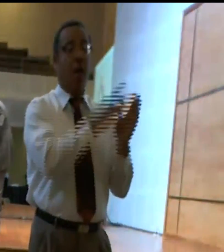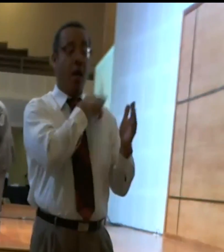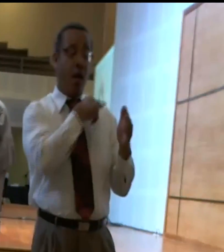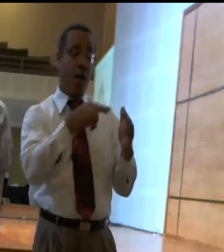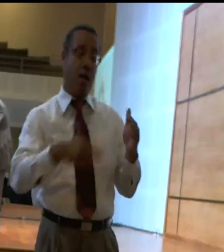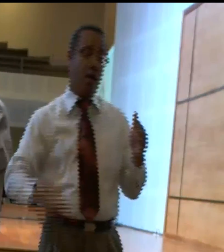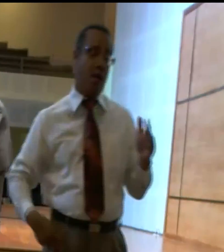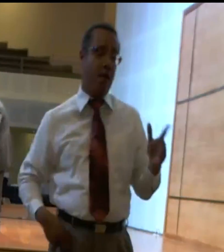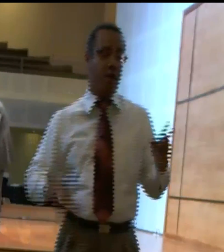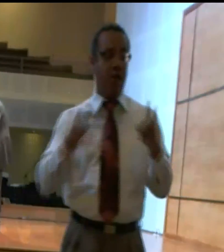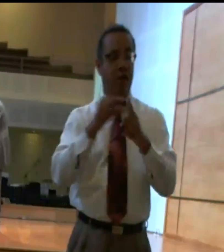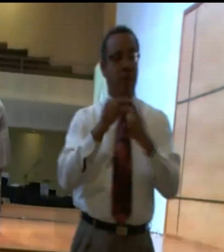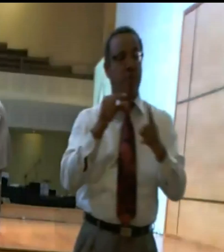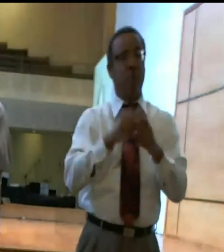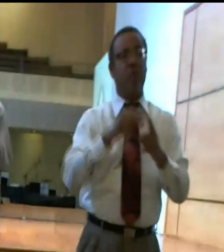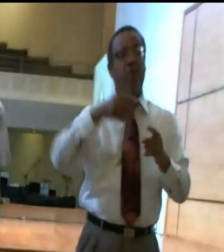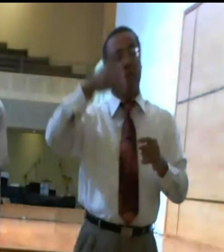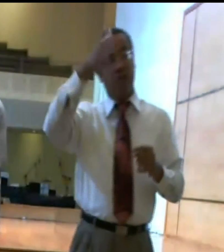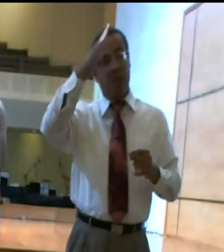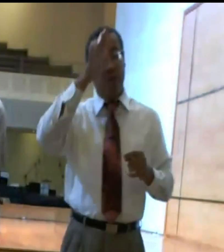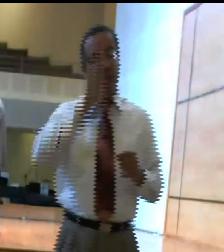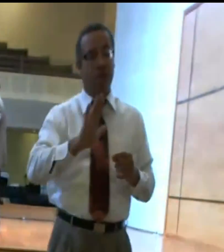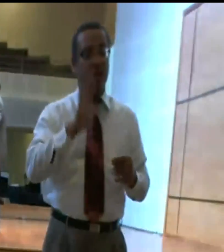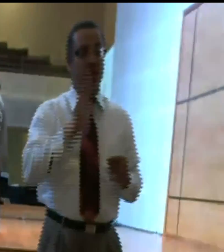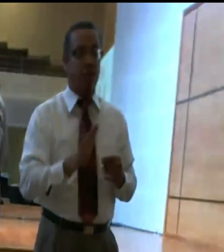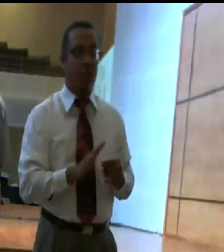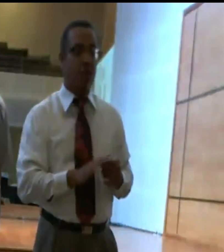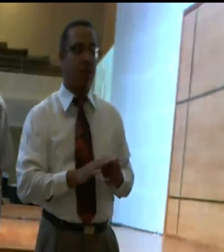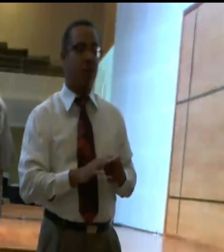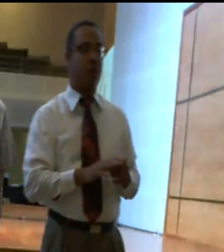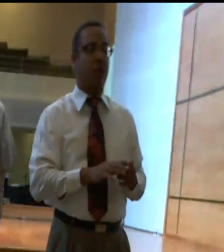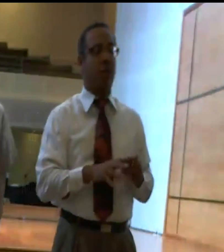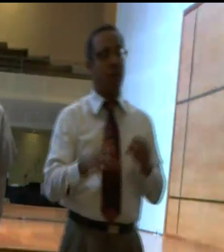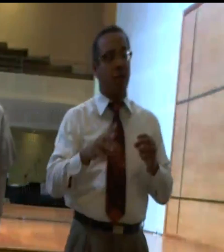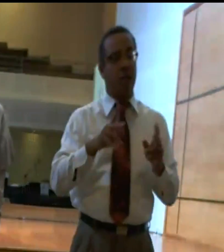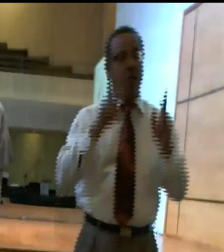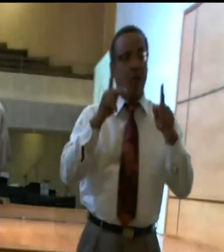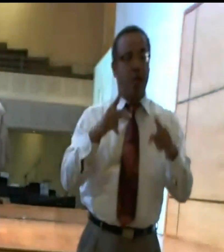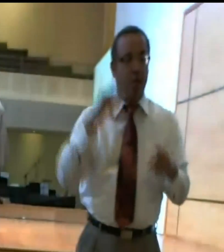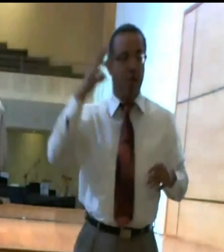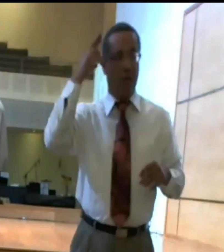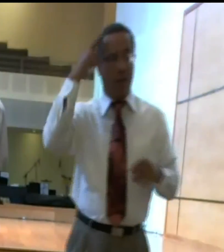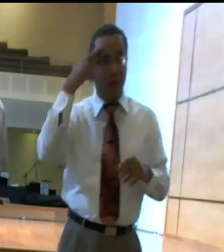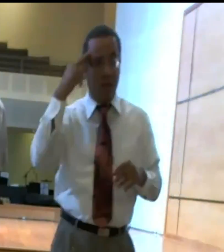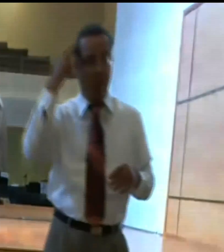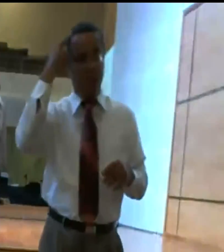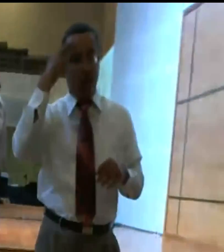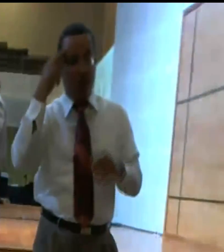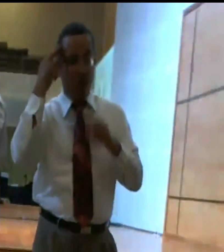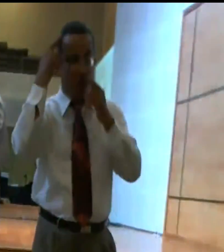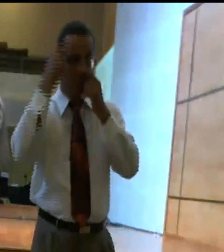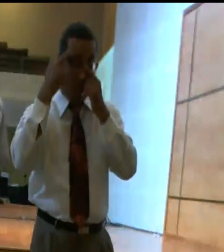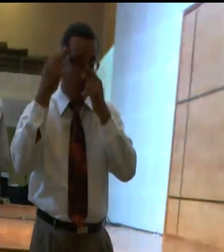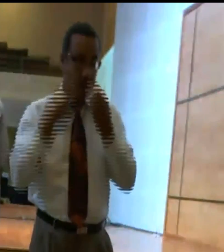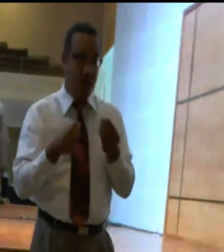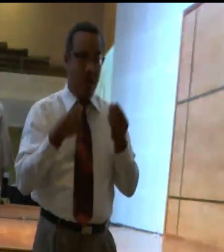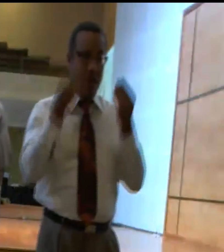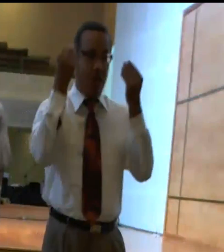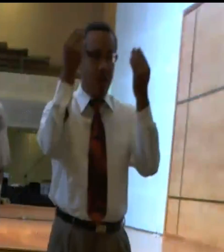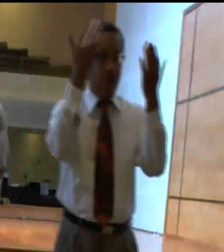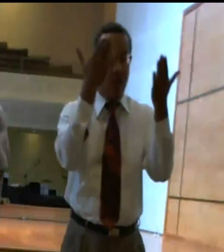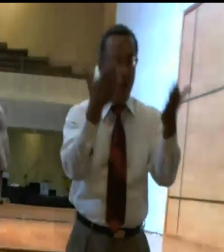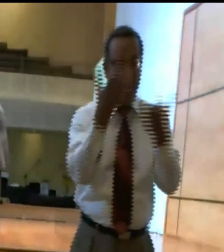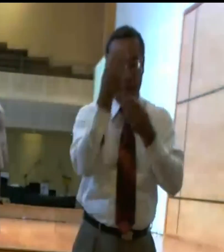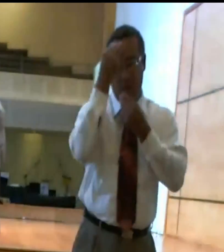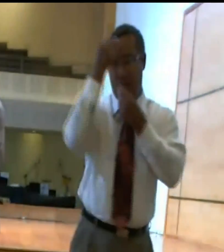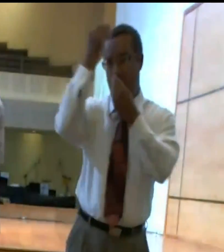la palabra del juramento de Dios. Noten, hermanos, que la primera razón que Salomón nos da para ser leales